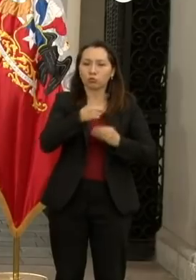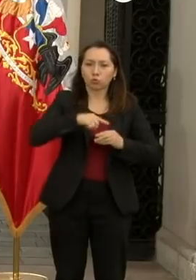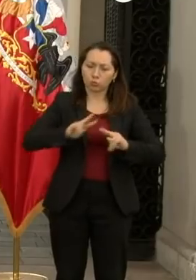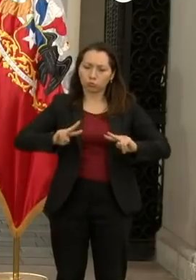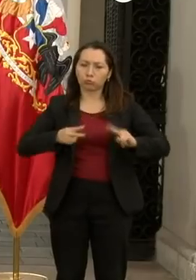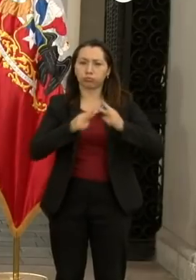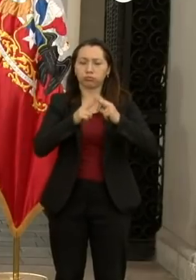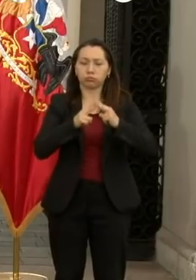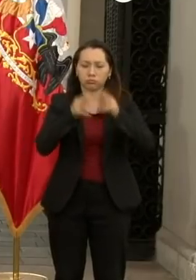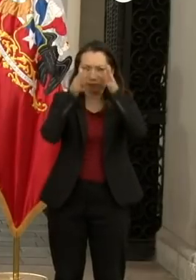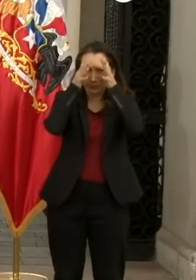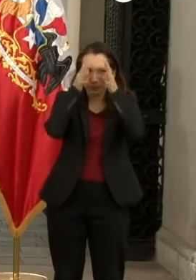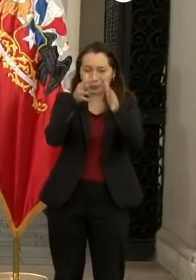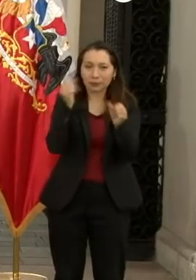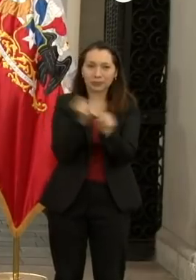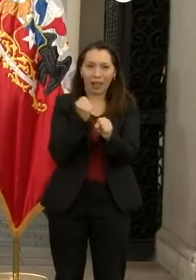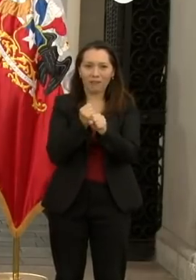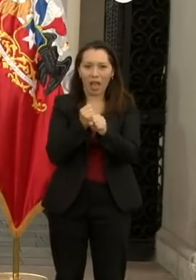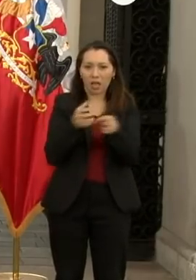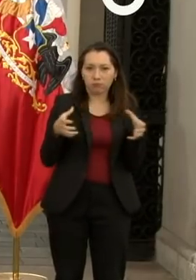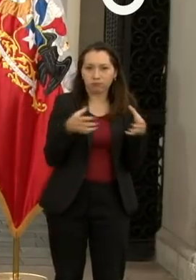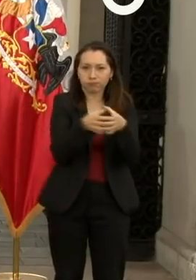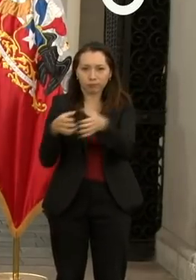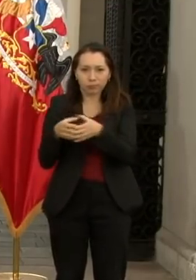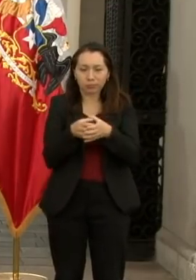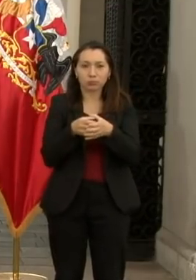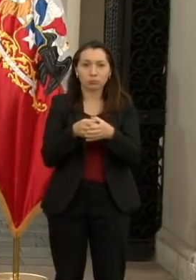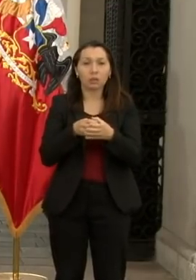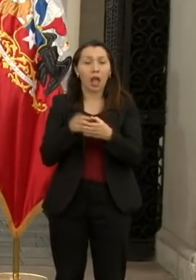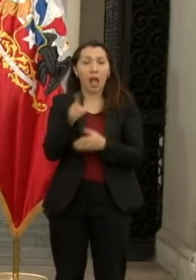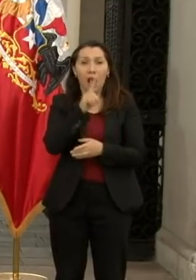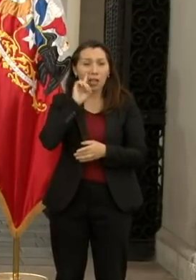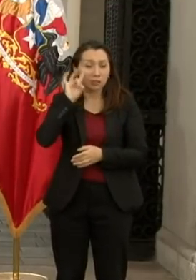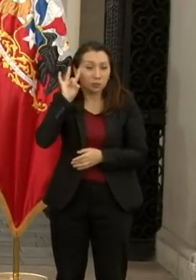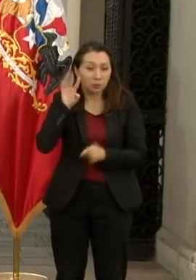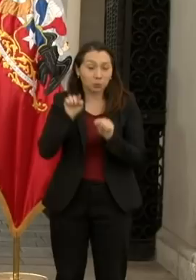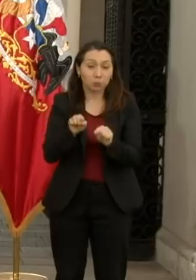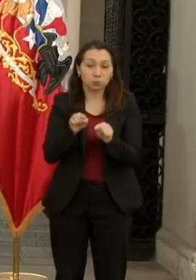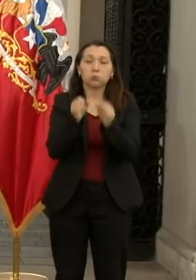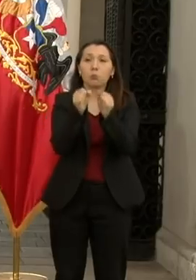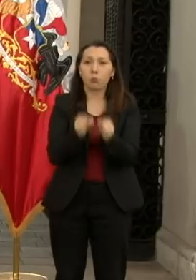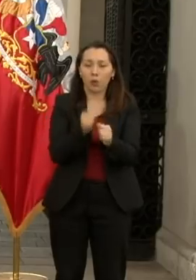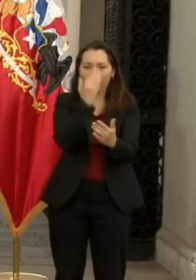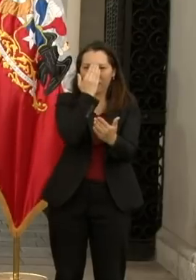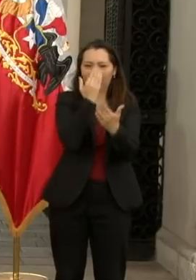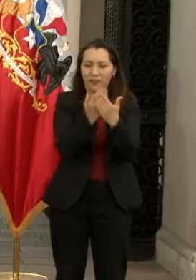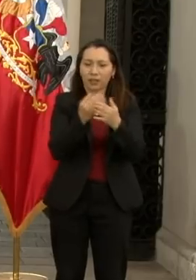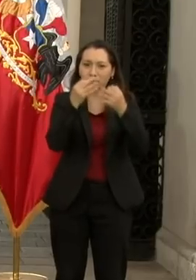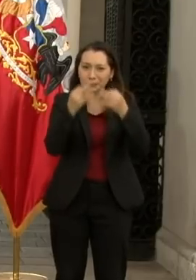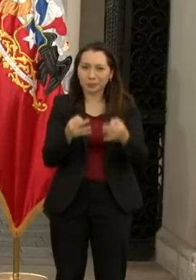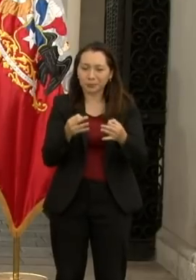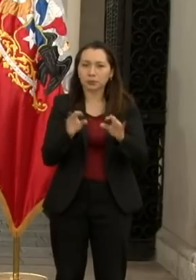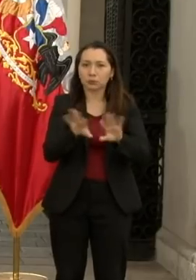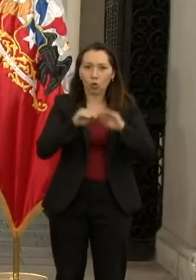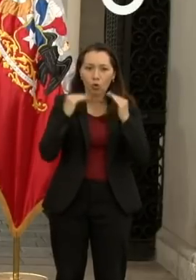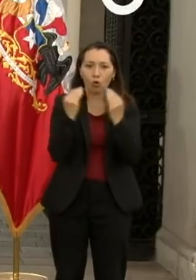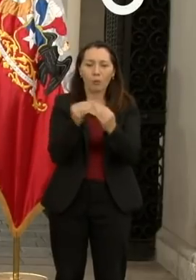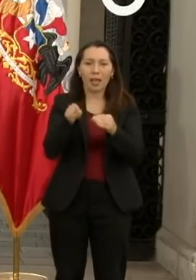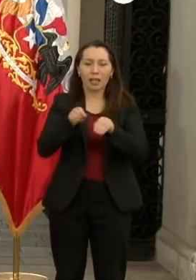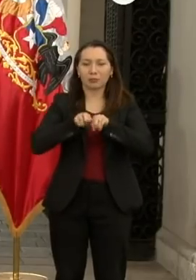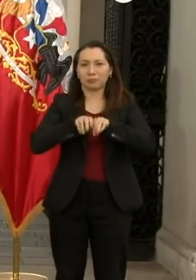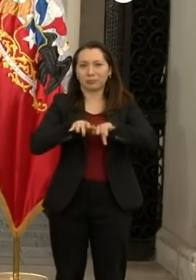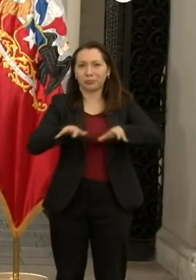constructivo y trabajar en equipo, porque solo así vamos a poder enfrentar con eficacia esta